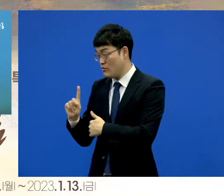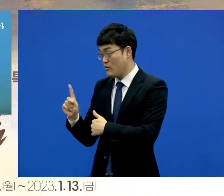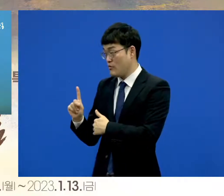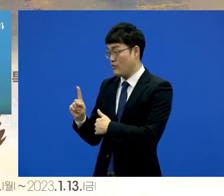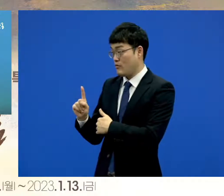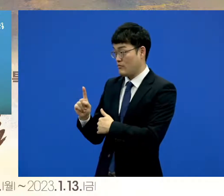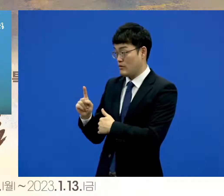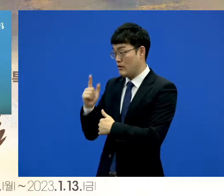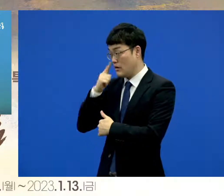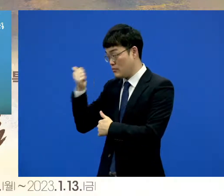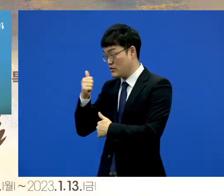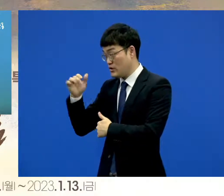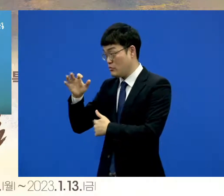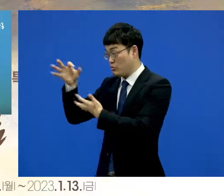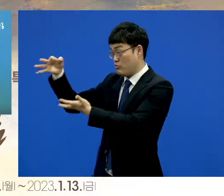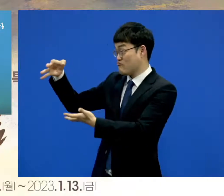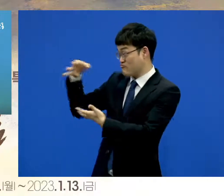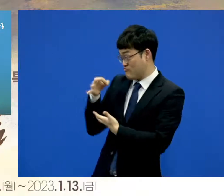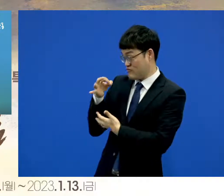도덕성이든